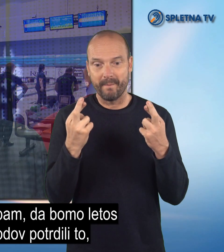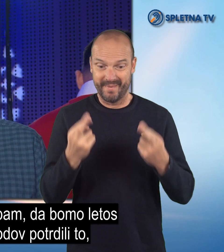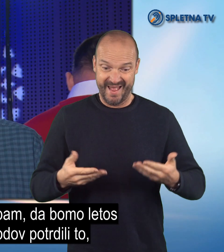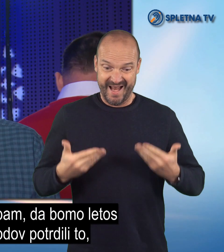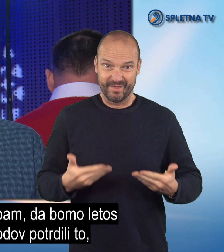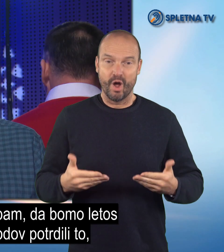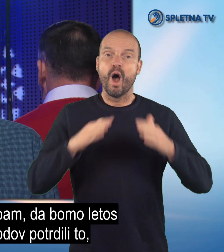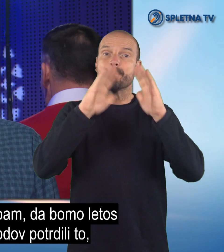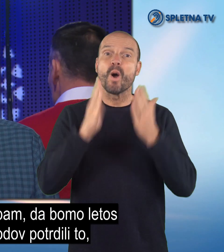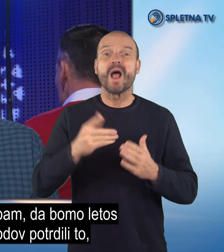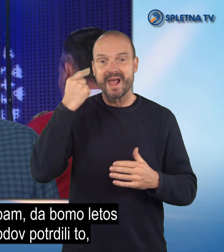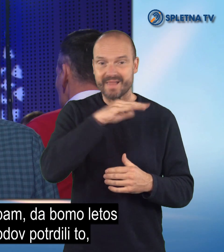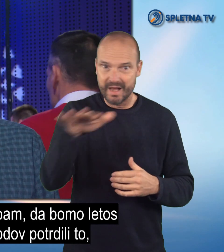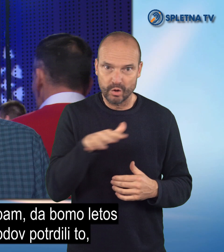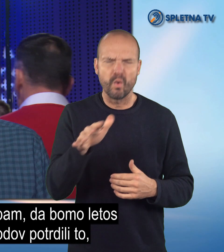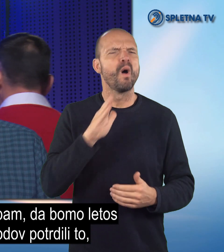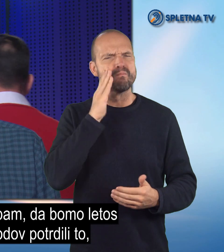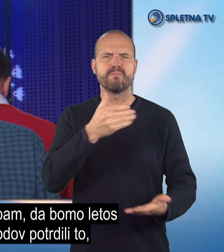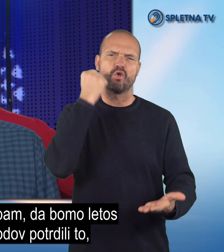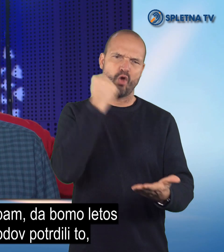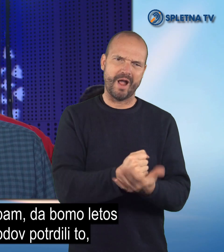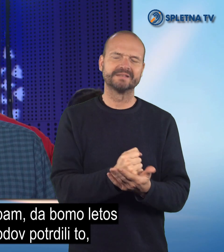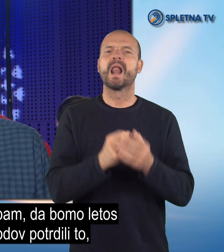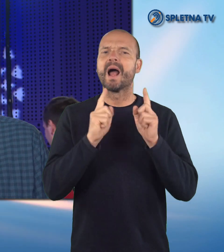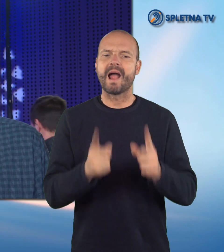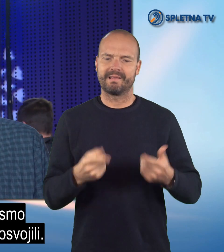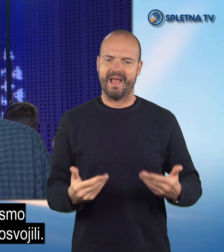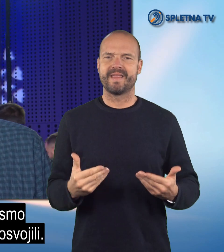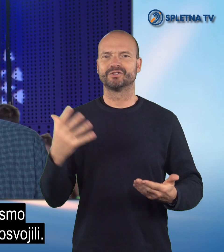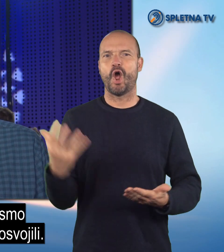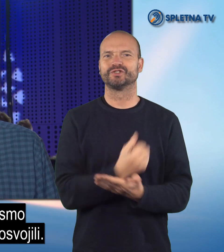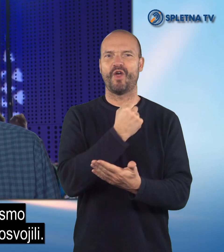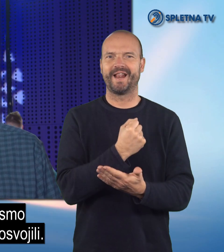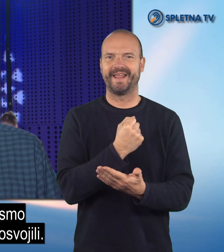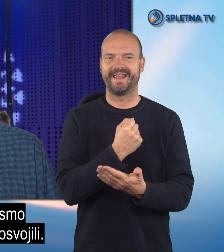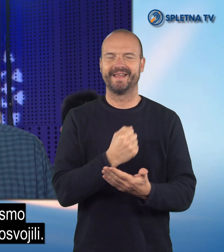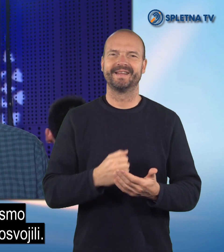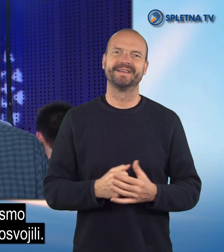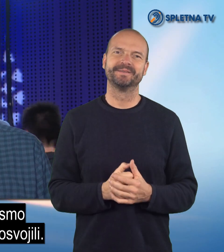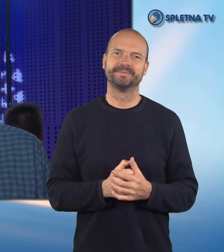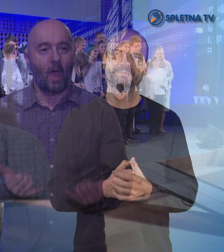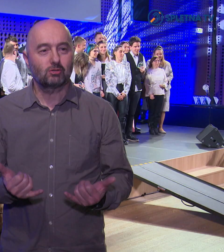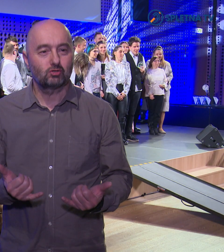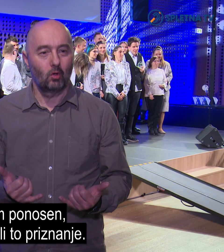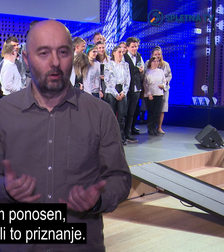bomo letos na Pokalu narodov dokazali, kar smo danes osvojili.